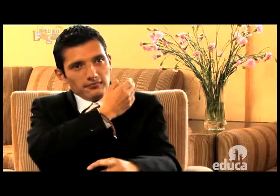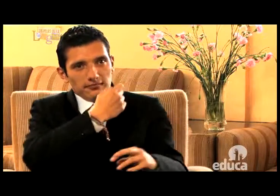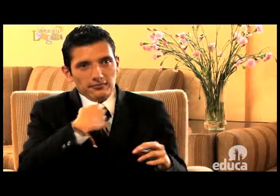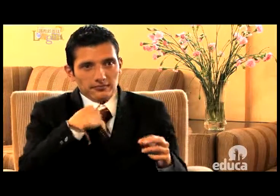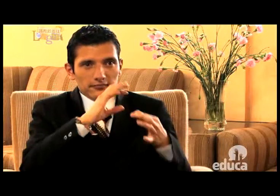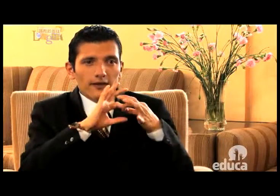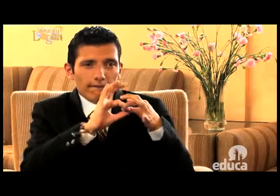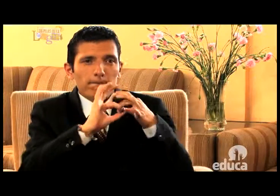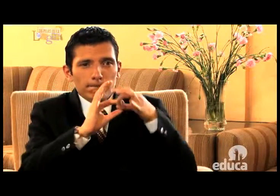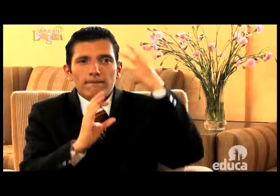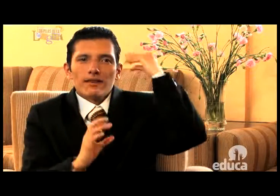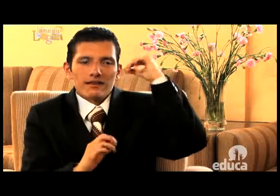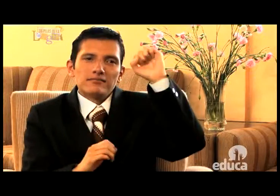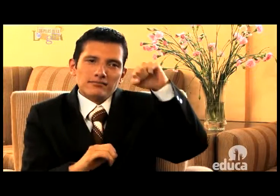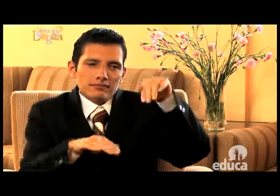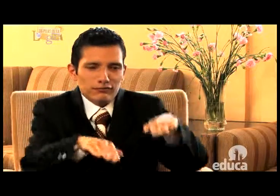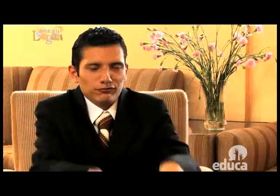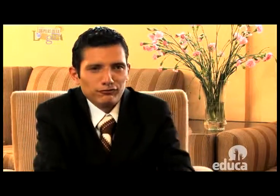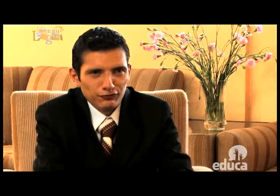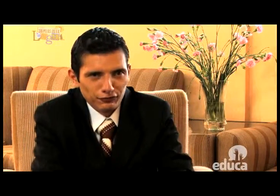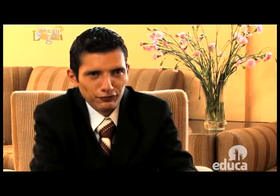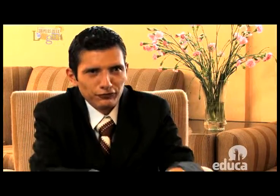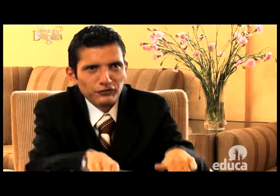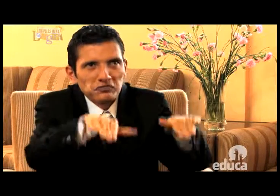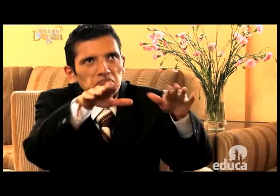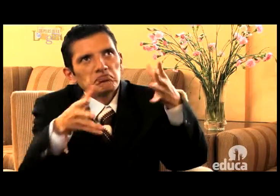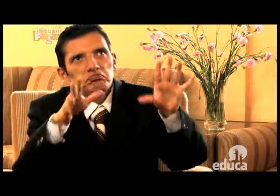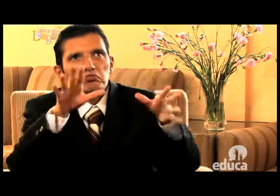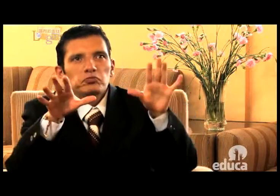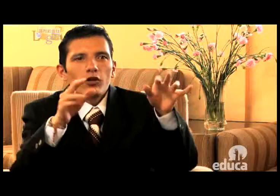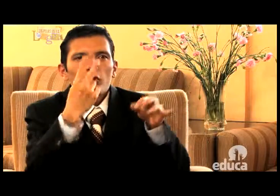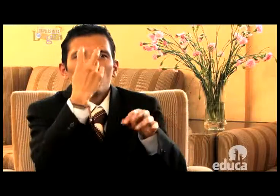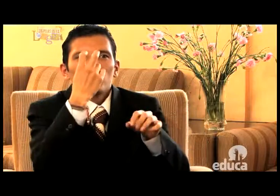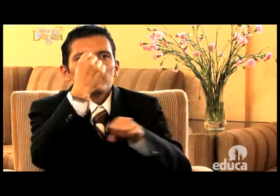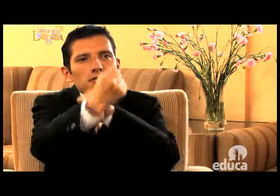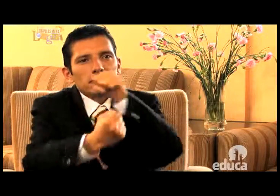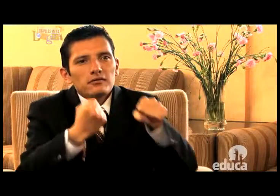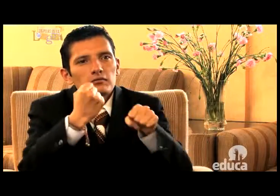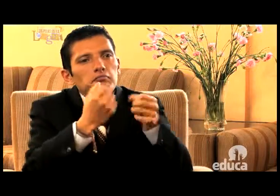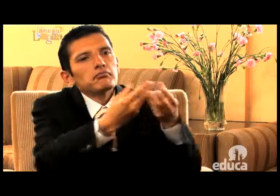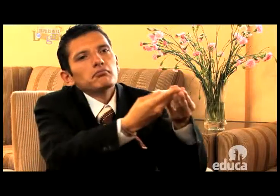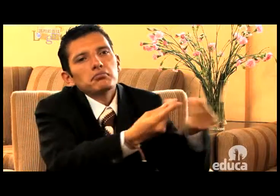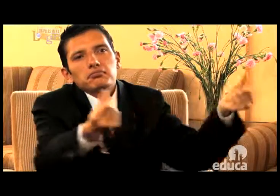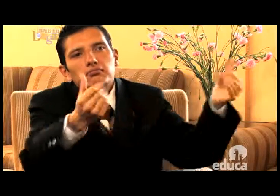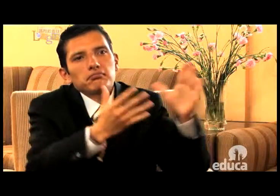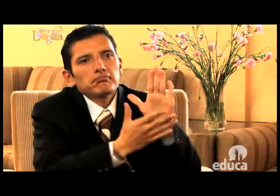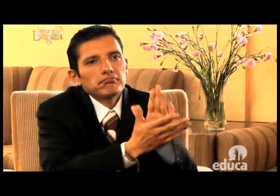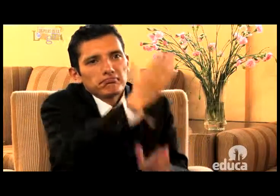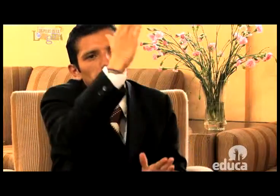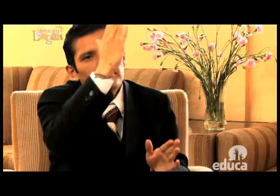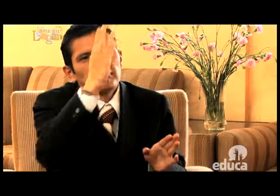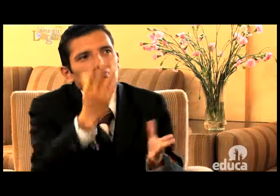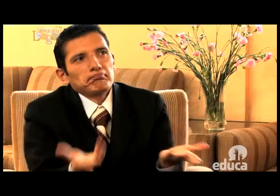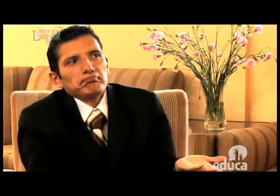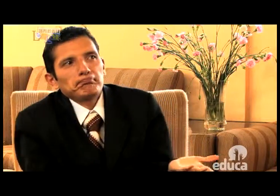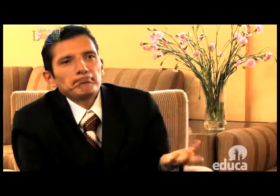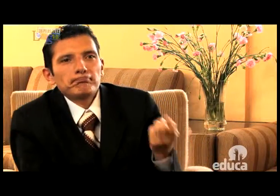Yo en el pasado tenía compañeros oyentes. Crecí con compañeros oyentes hasta los 12 años. Después se fueron.